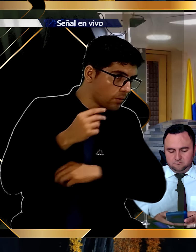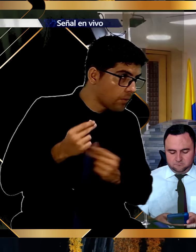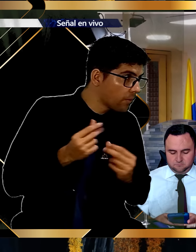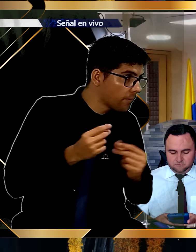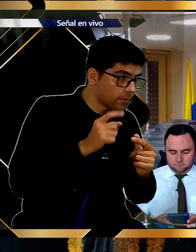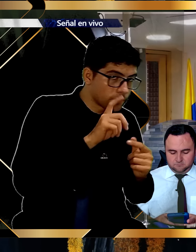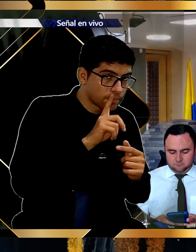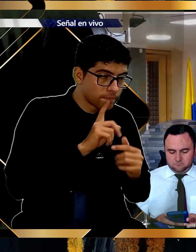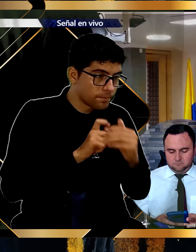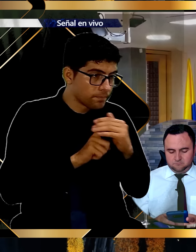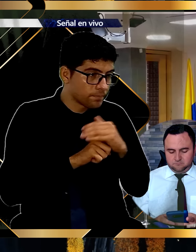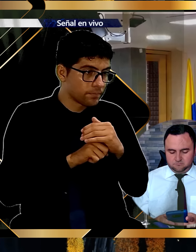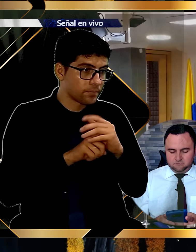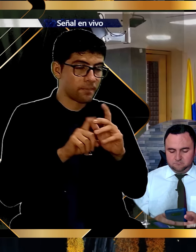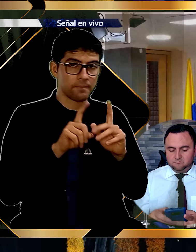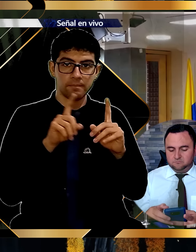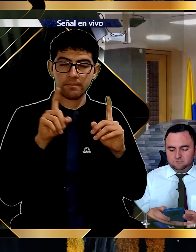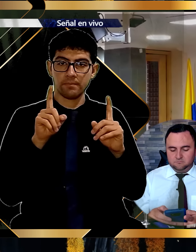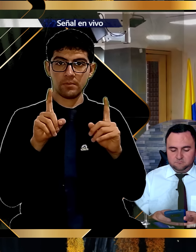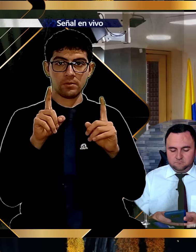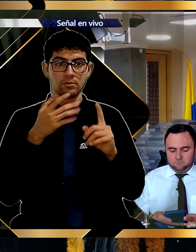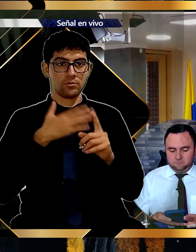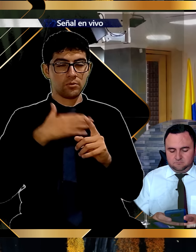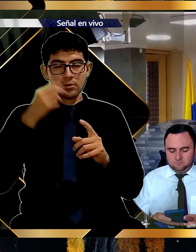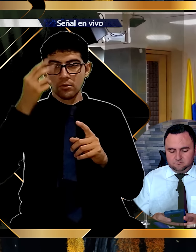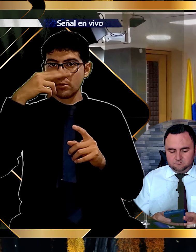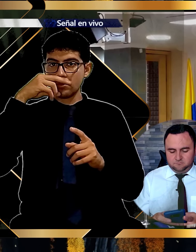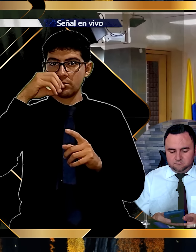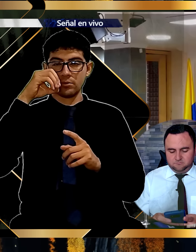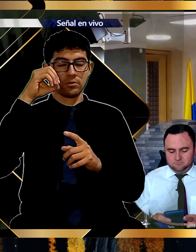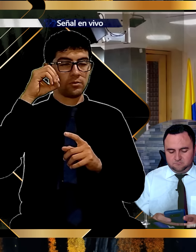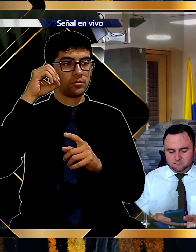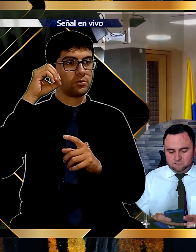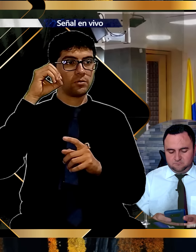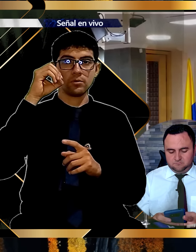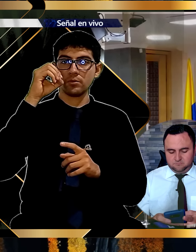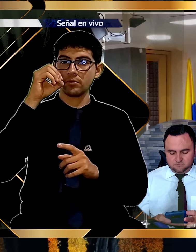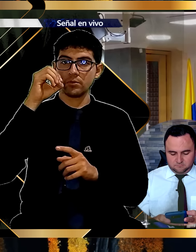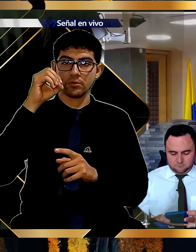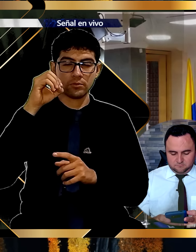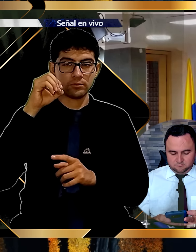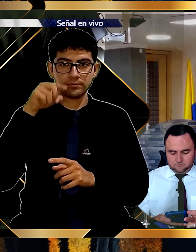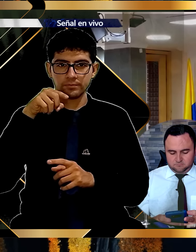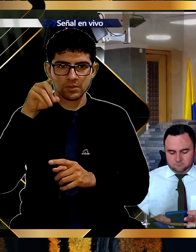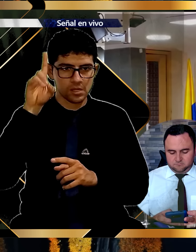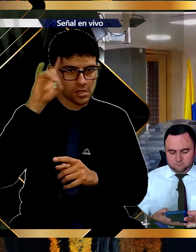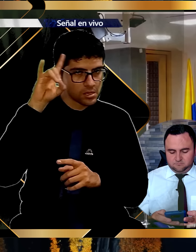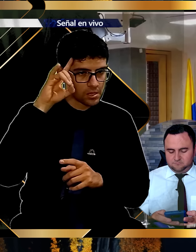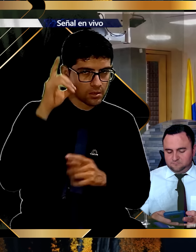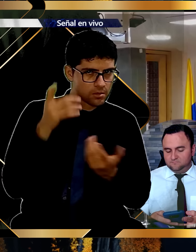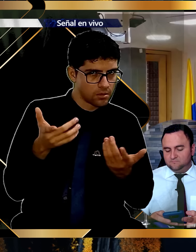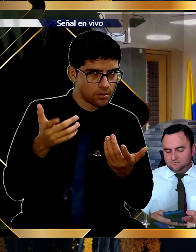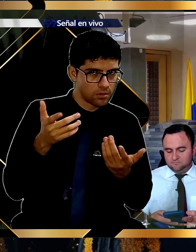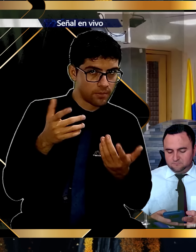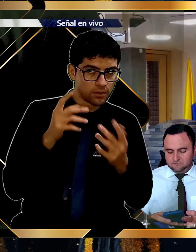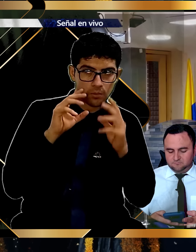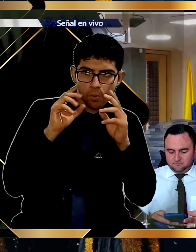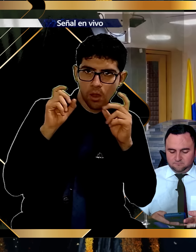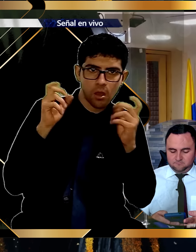ladrón. Eso es para los impíos. La sorpresa es para los otros, no para nosotros. Y